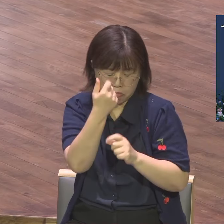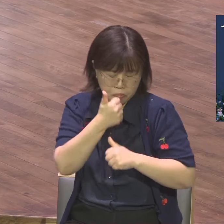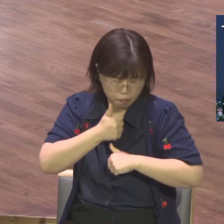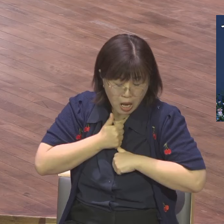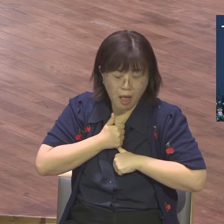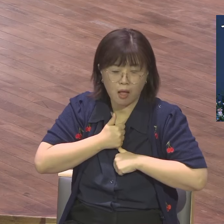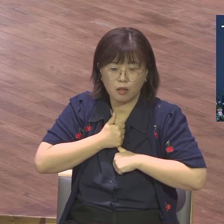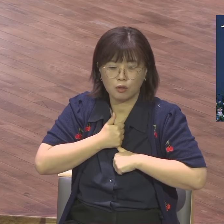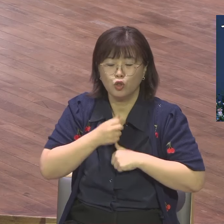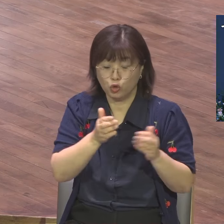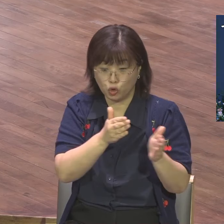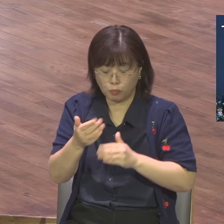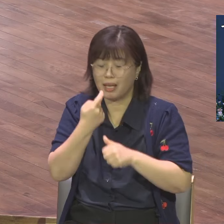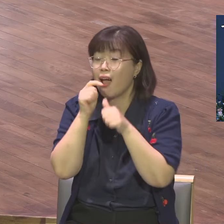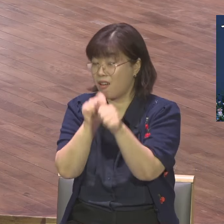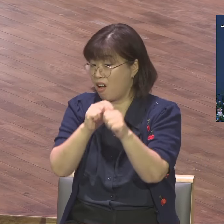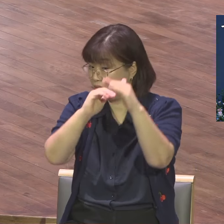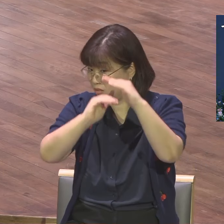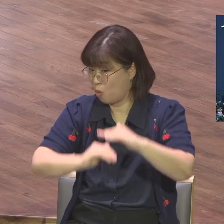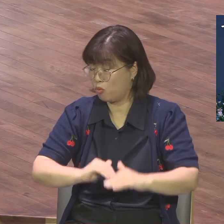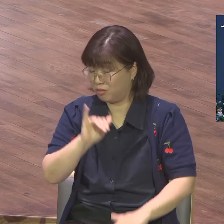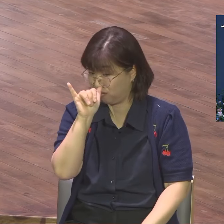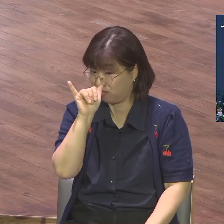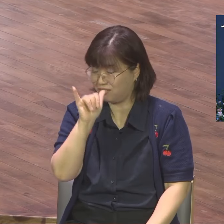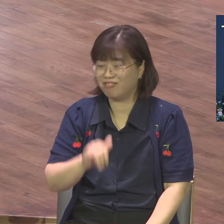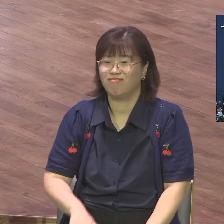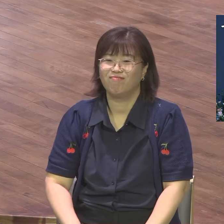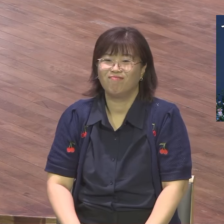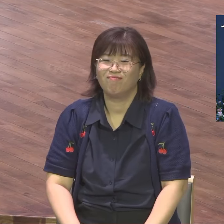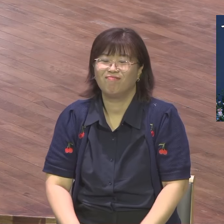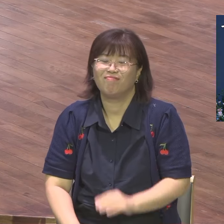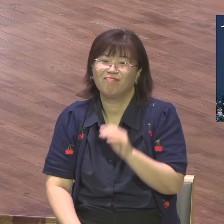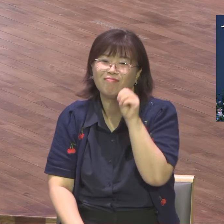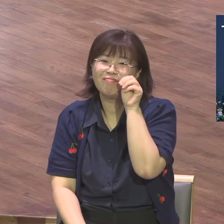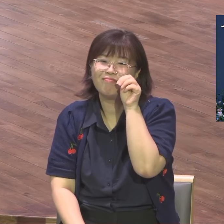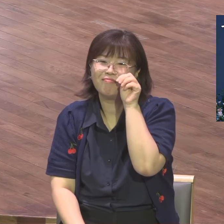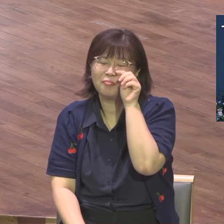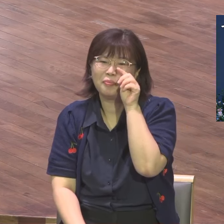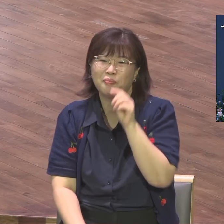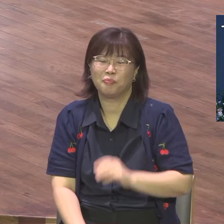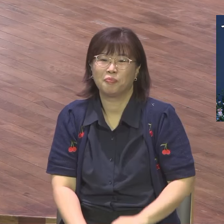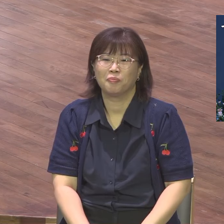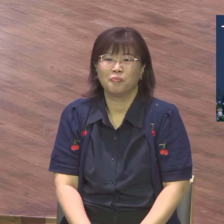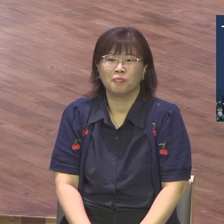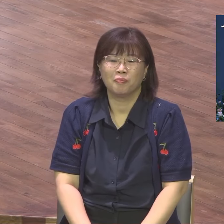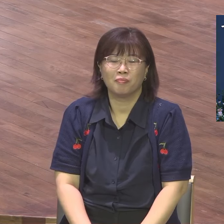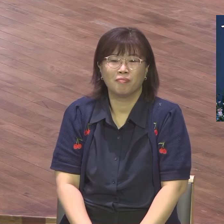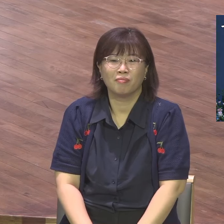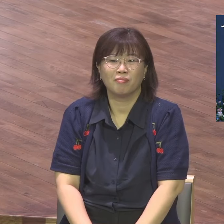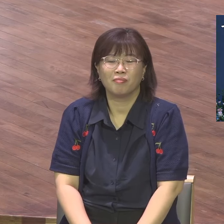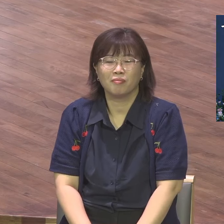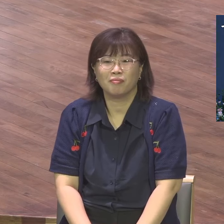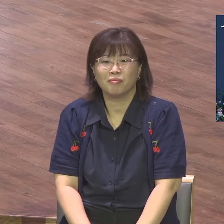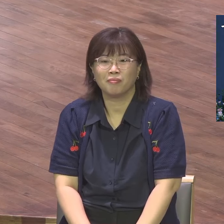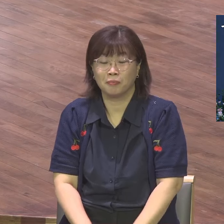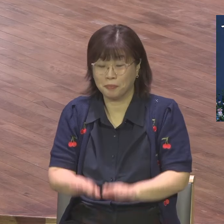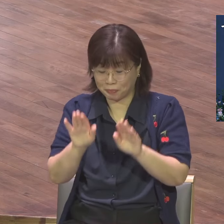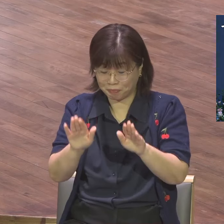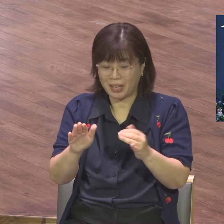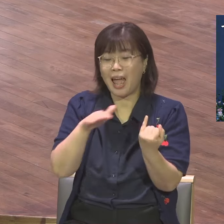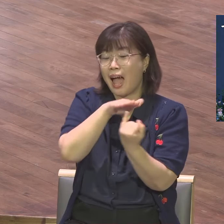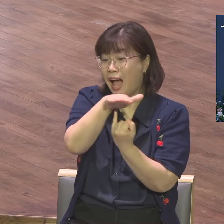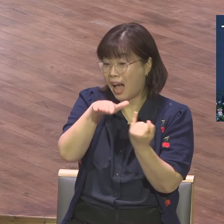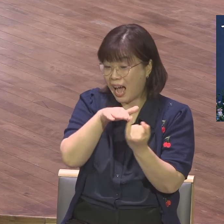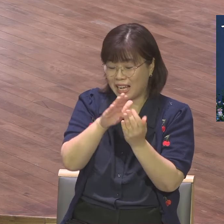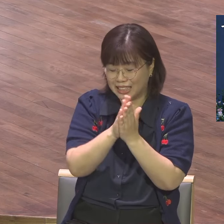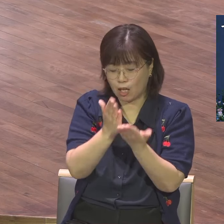여인의 사랑의 행로를 노래로 그렇게 부르고 있는데 이 시간적 순서에 따라서 세 부분으로